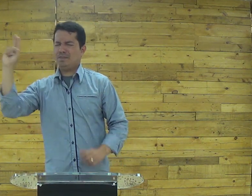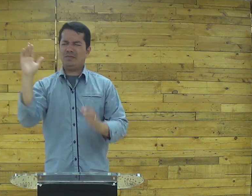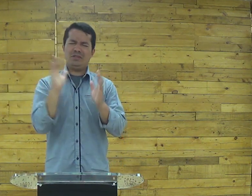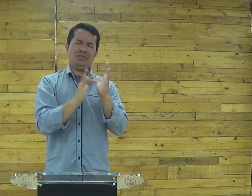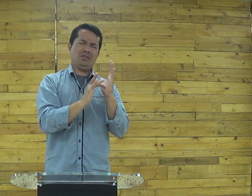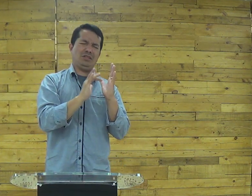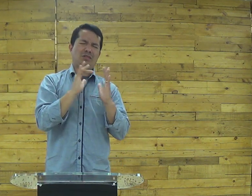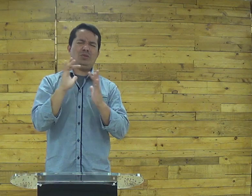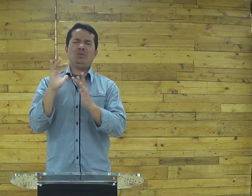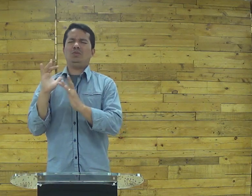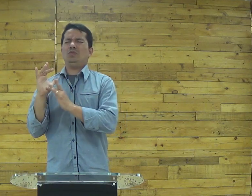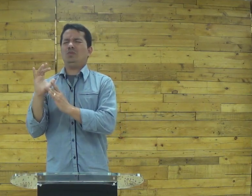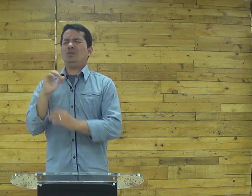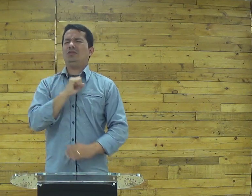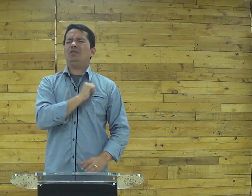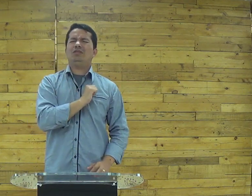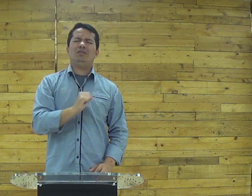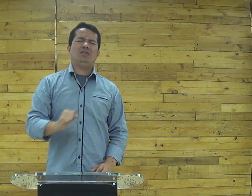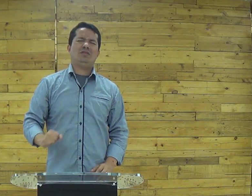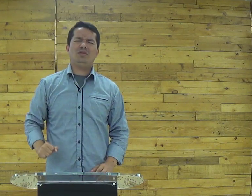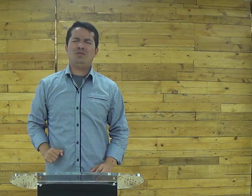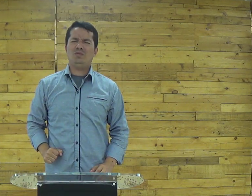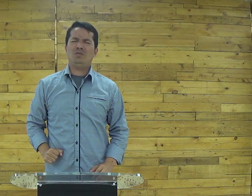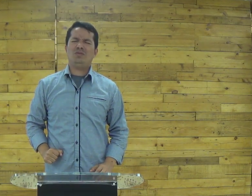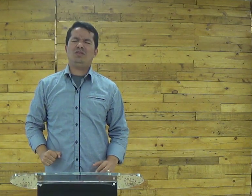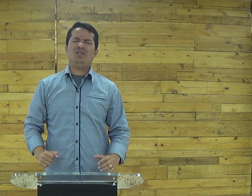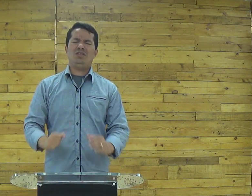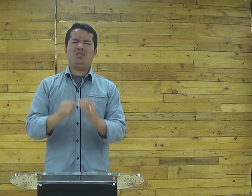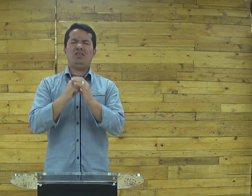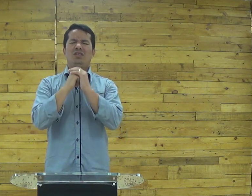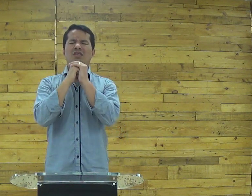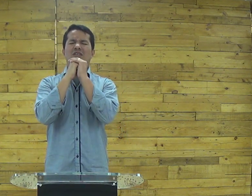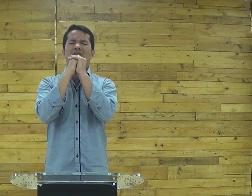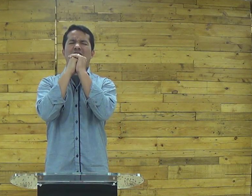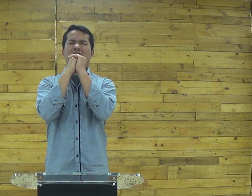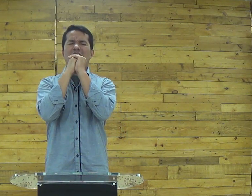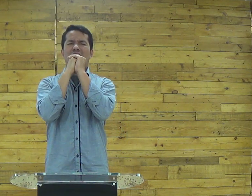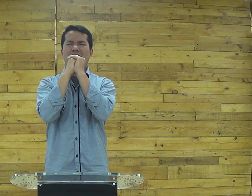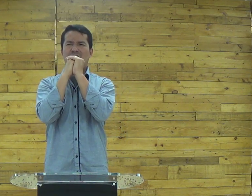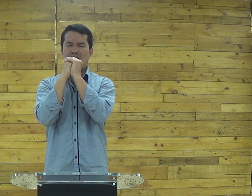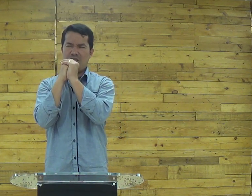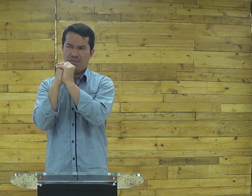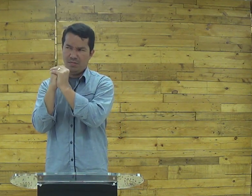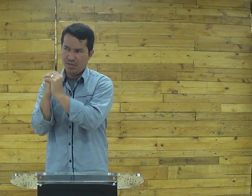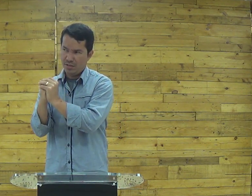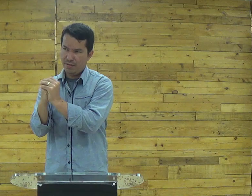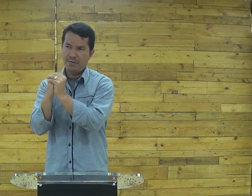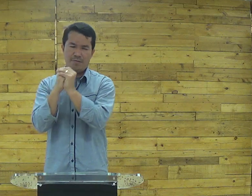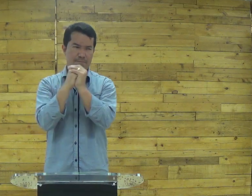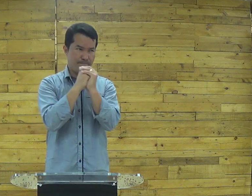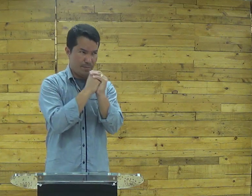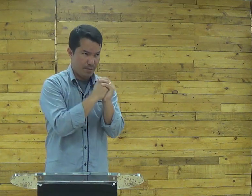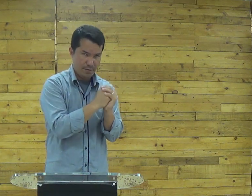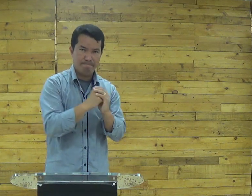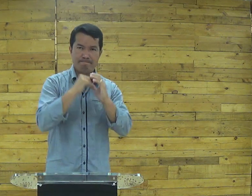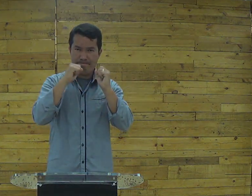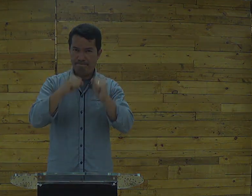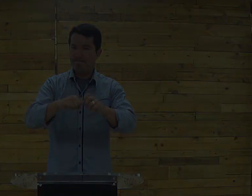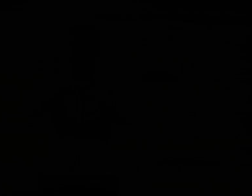de vida, de pensamento. Em nome de Jesus, Senhor. Amém. Amém. Amém.